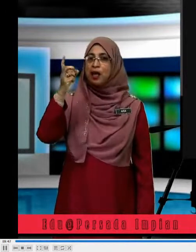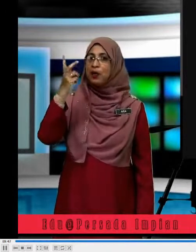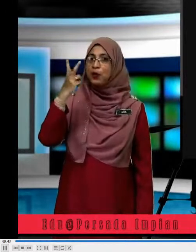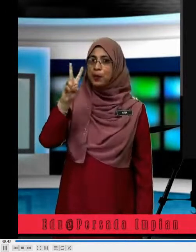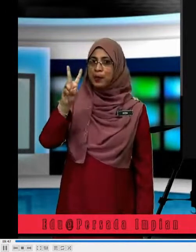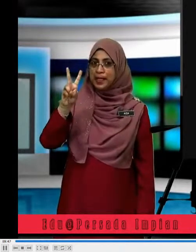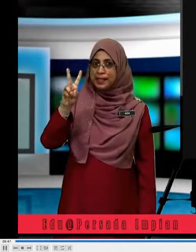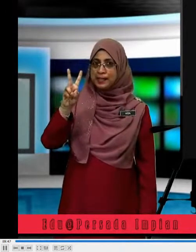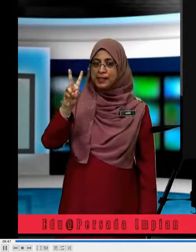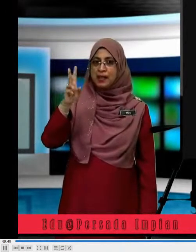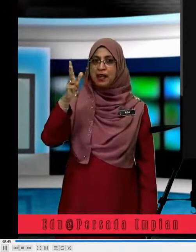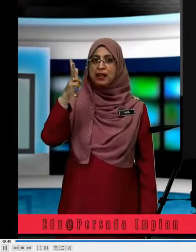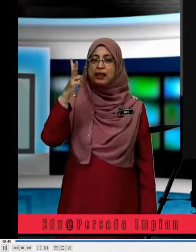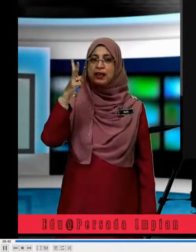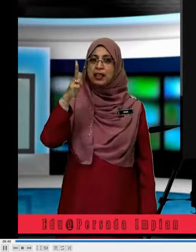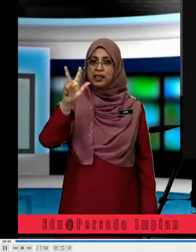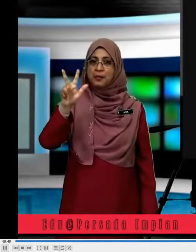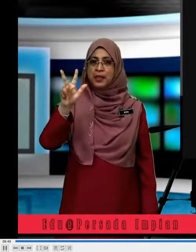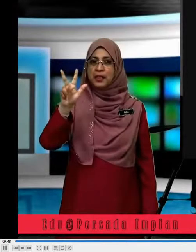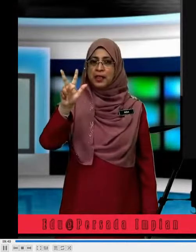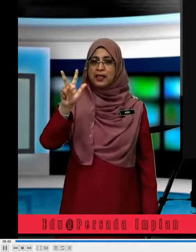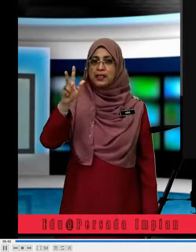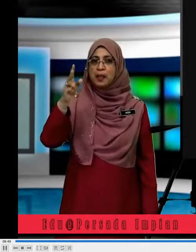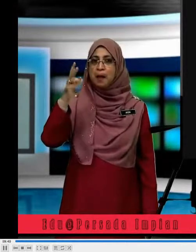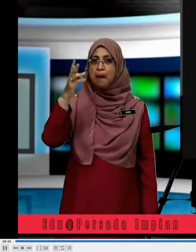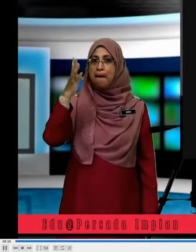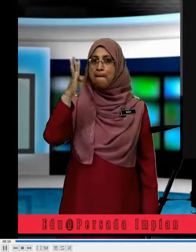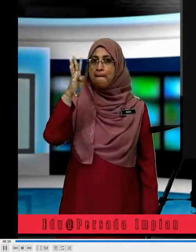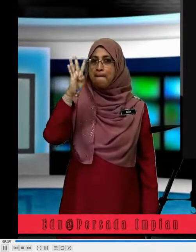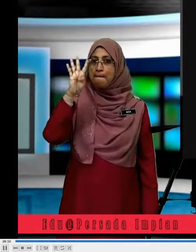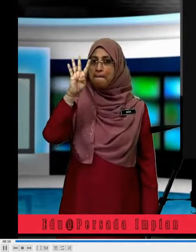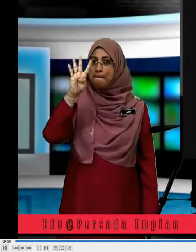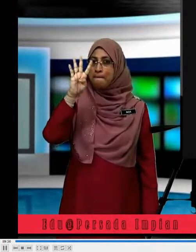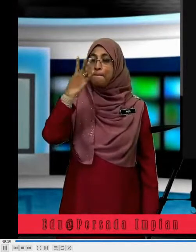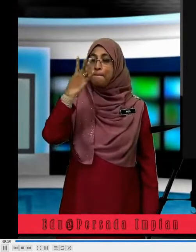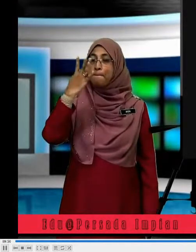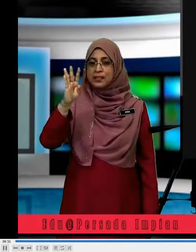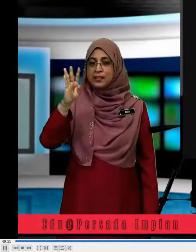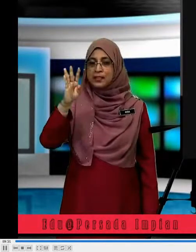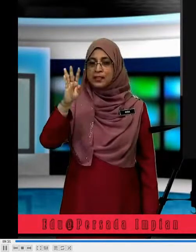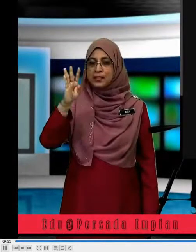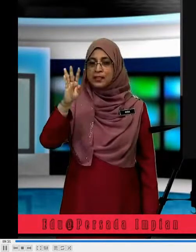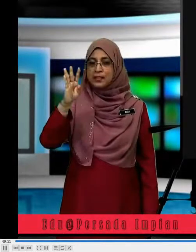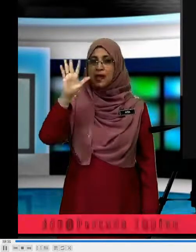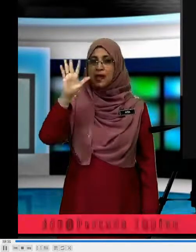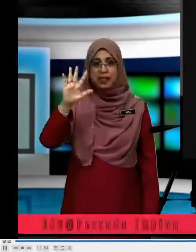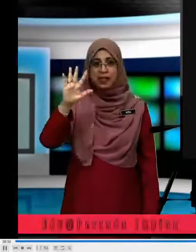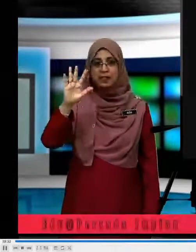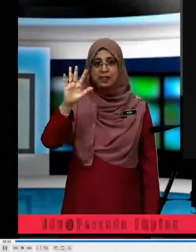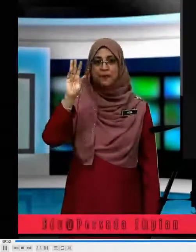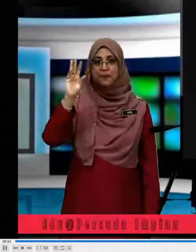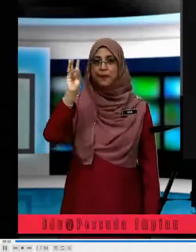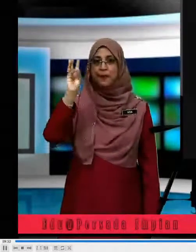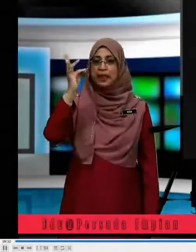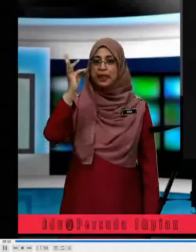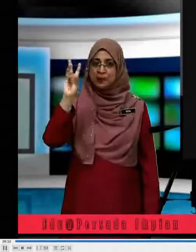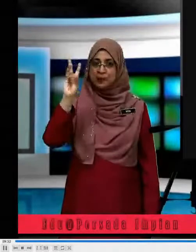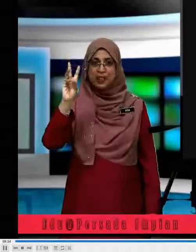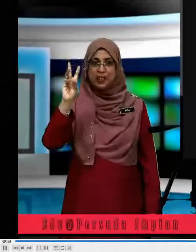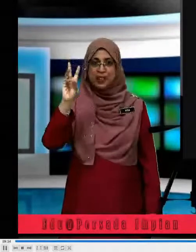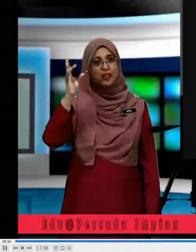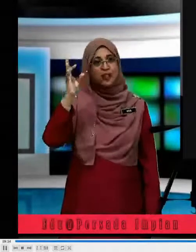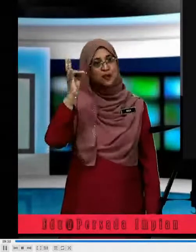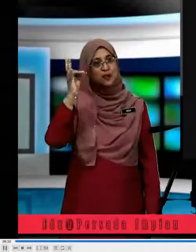13 14 15 16 17